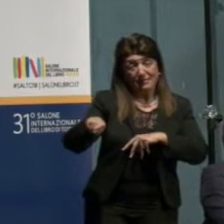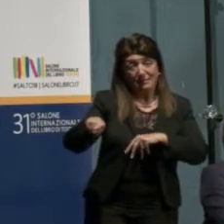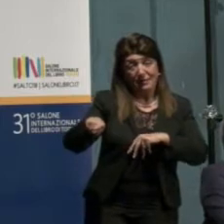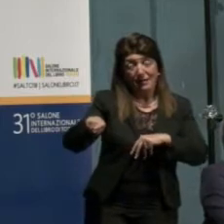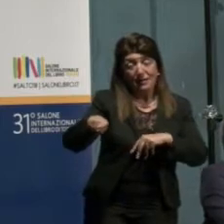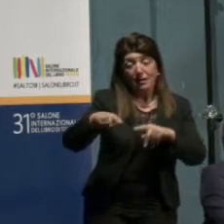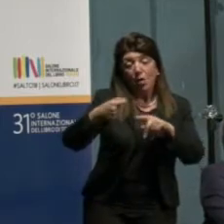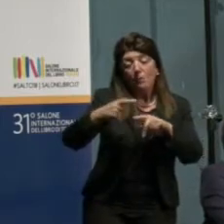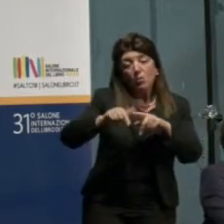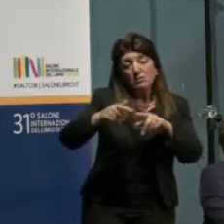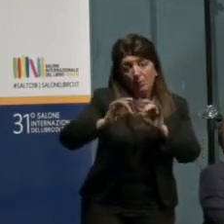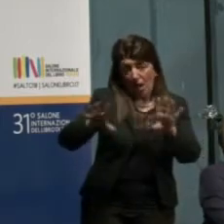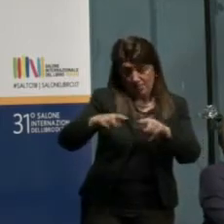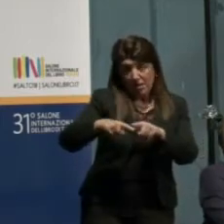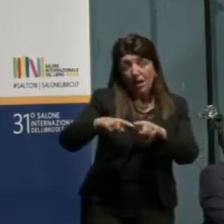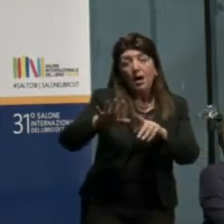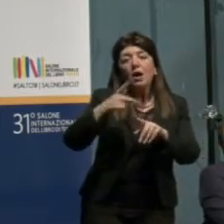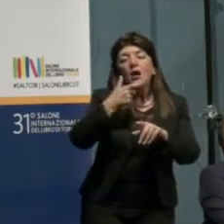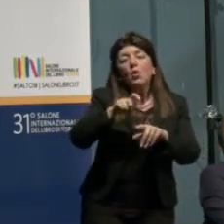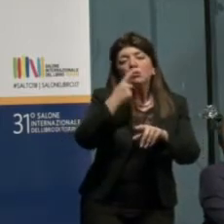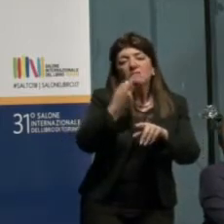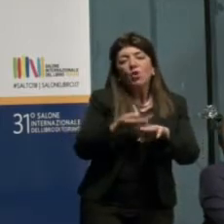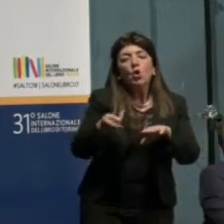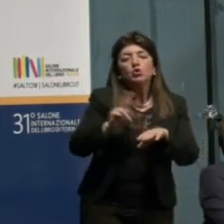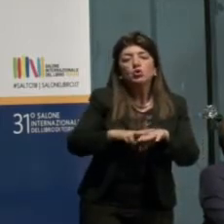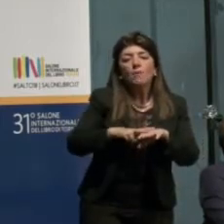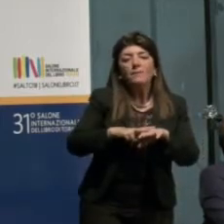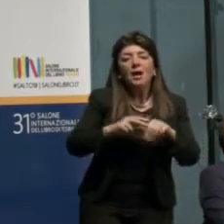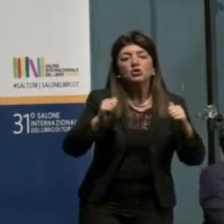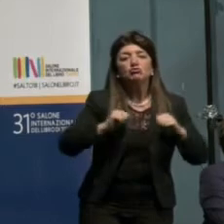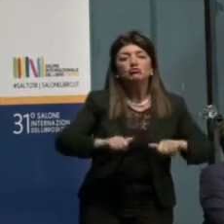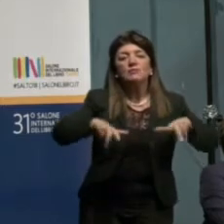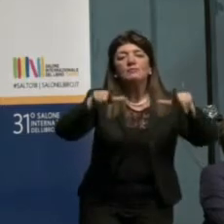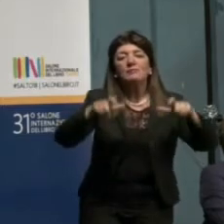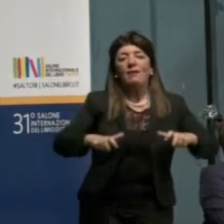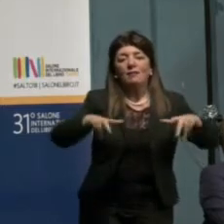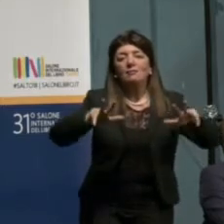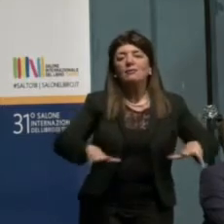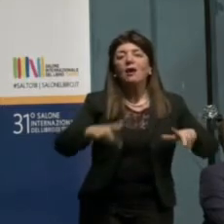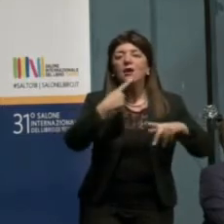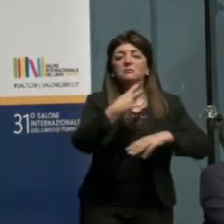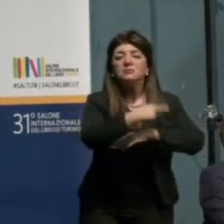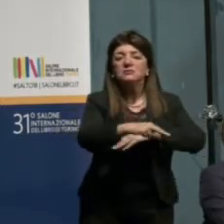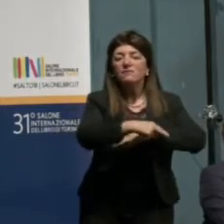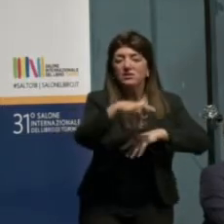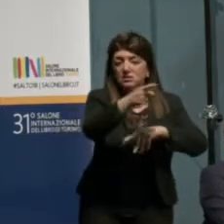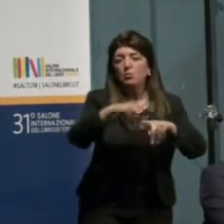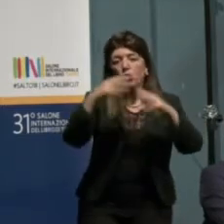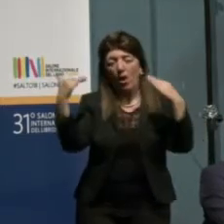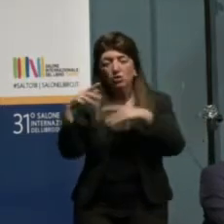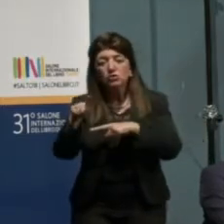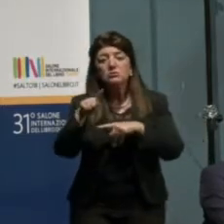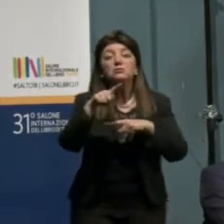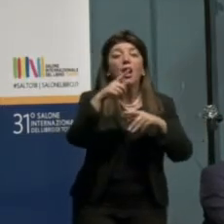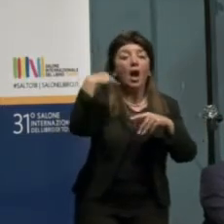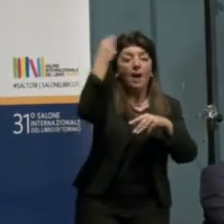ma unicamente per il fatto che hanno la doppia cittadinanza svizzera anche oltre che egiziana è quindi intervenuta l'ambasciata e sono stati